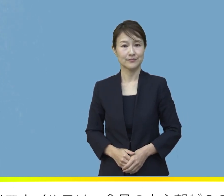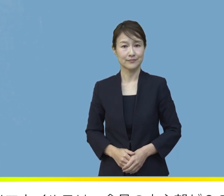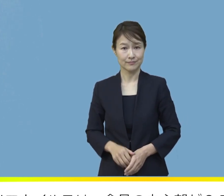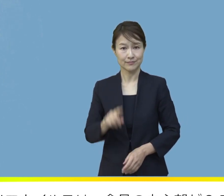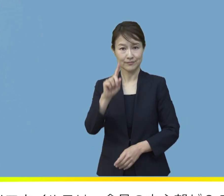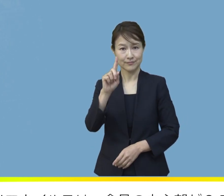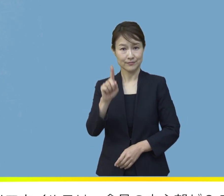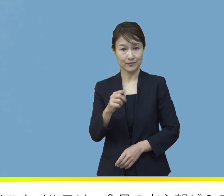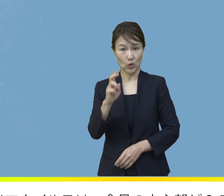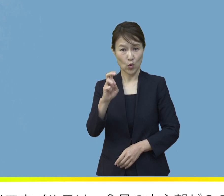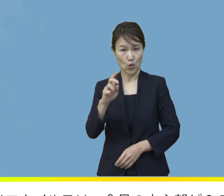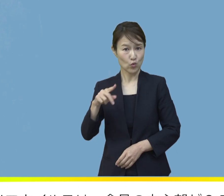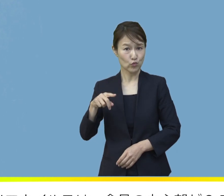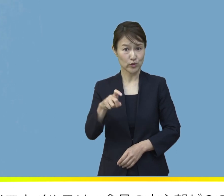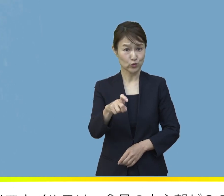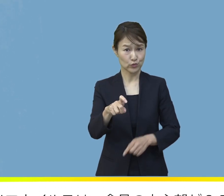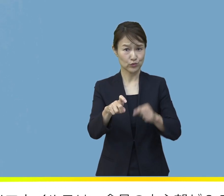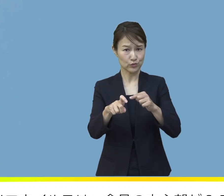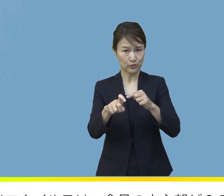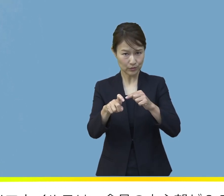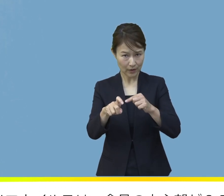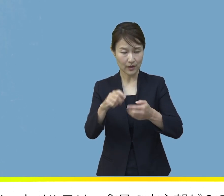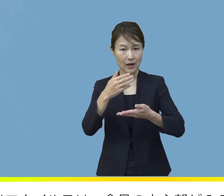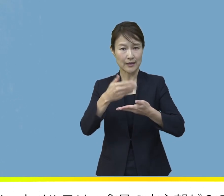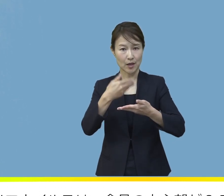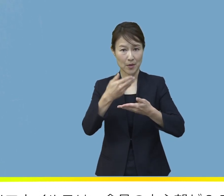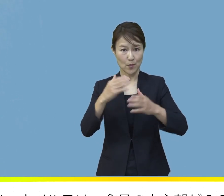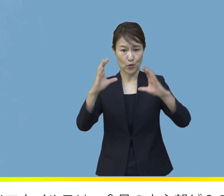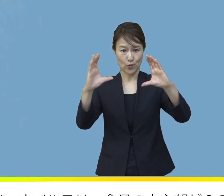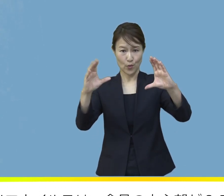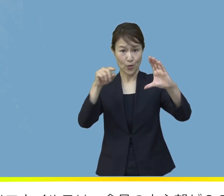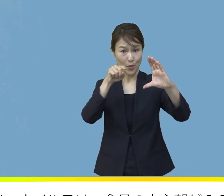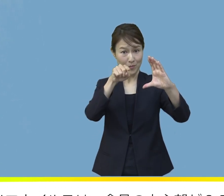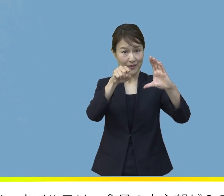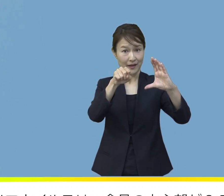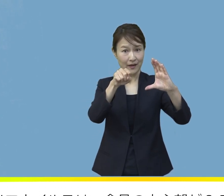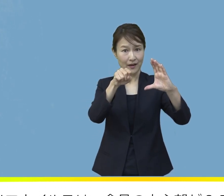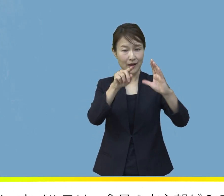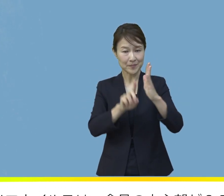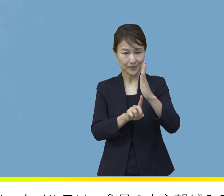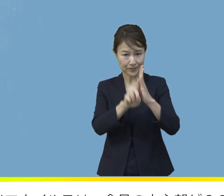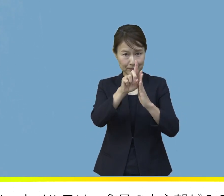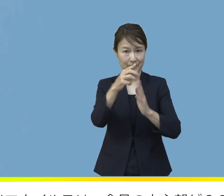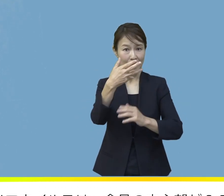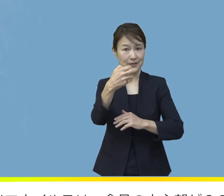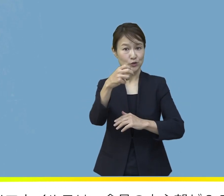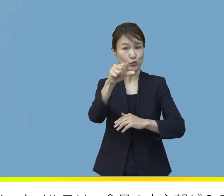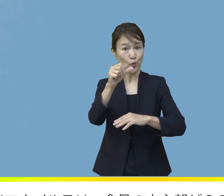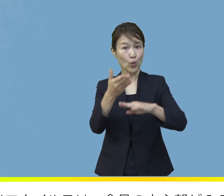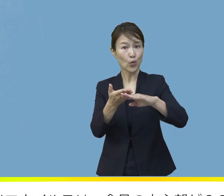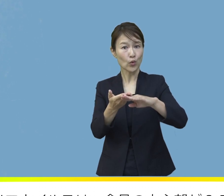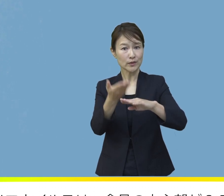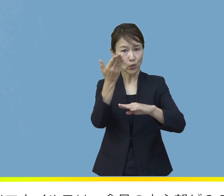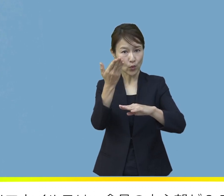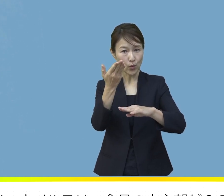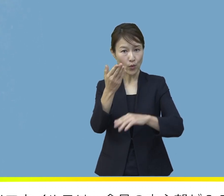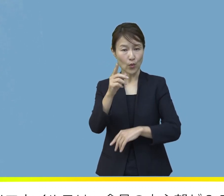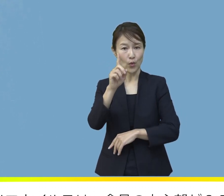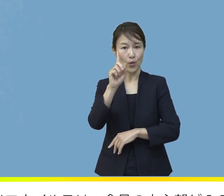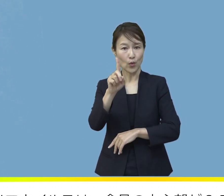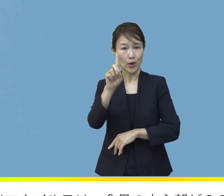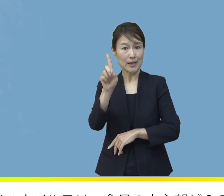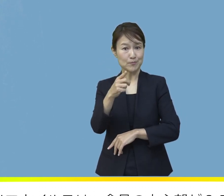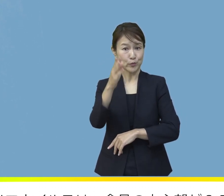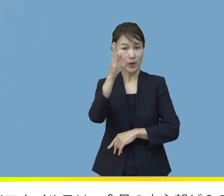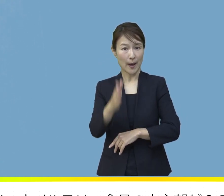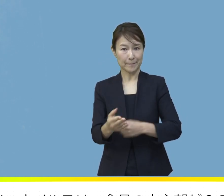ノロウイルスは食品の中心部が85度以上で90